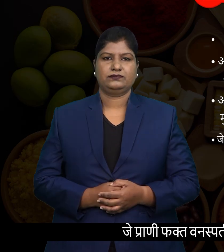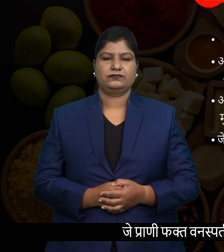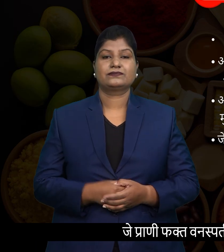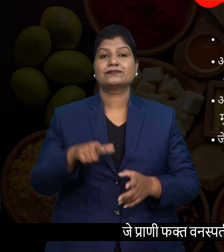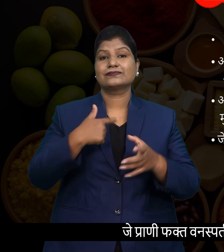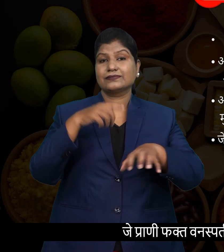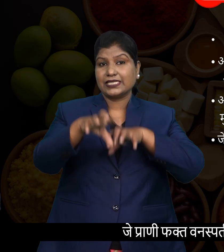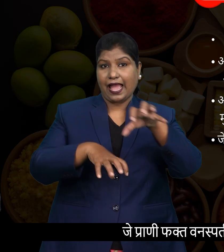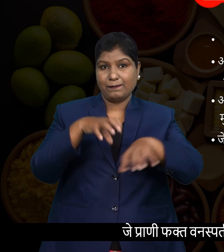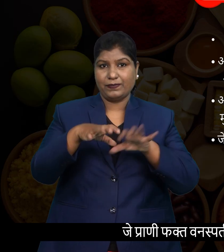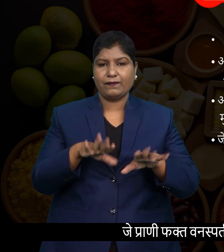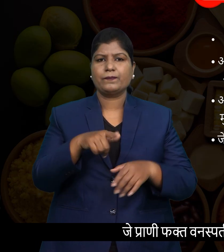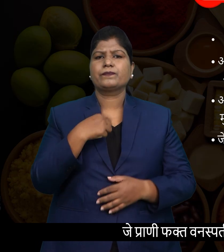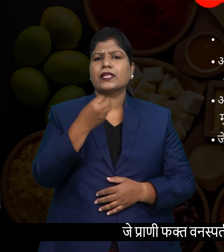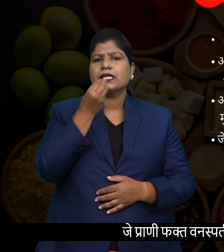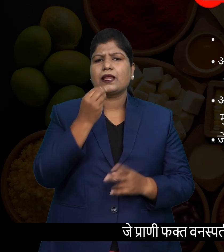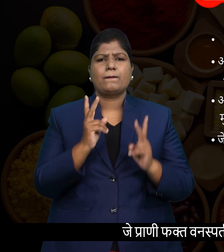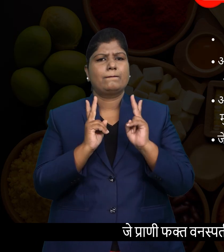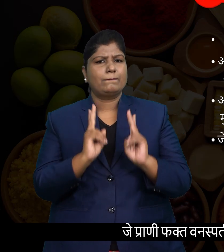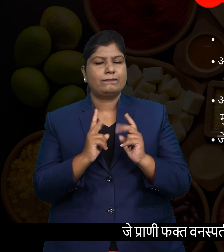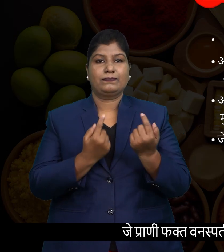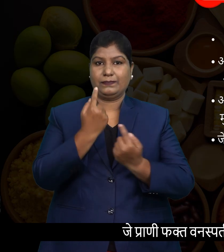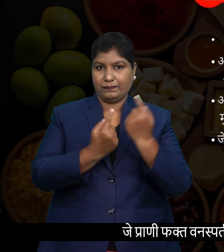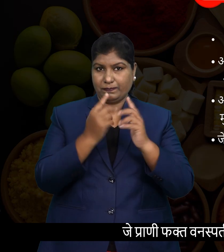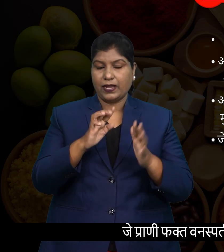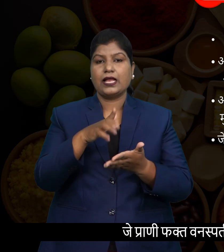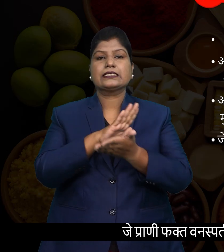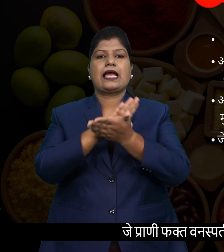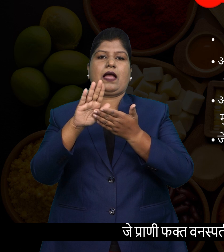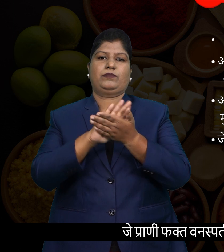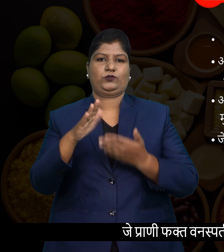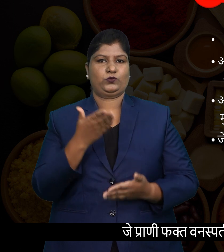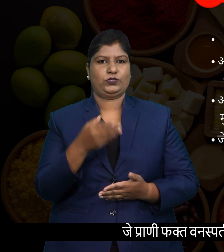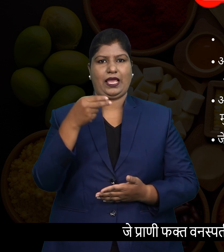जे प्राणी फक्त वनस्पती खातात त्यांना शाकाहारी म्हणतात.